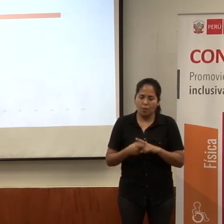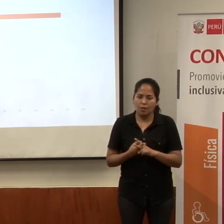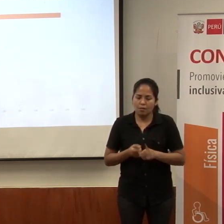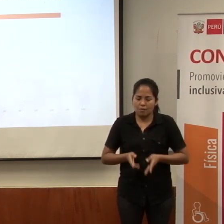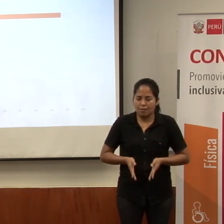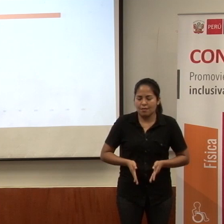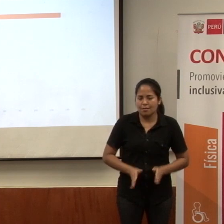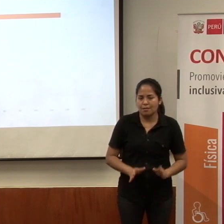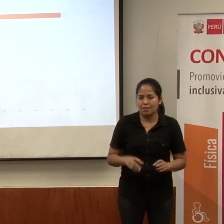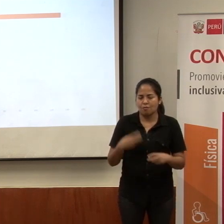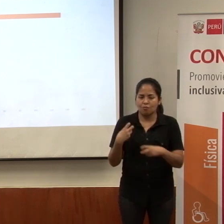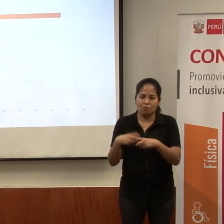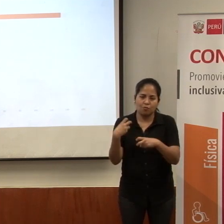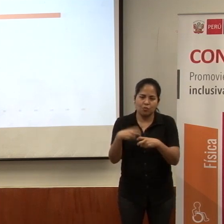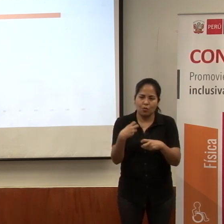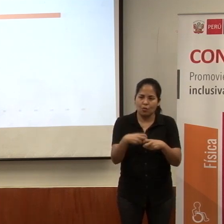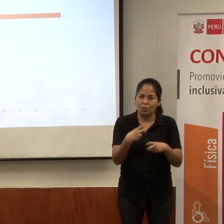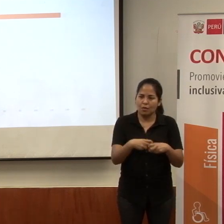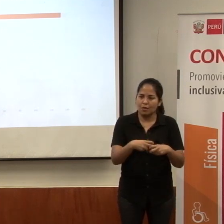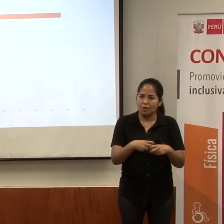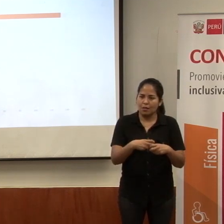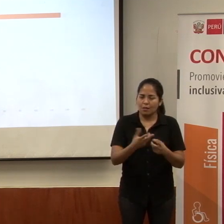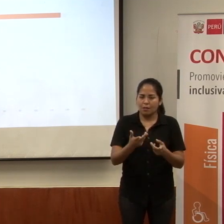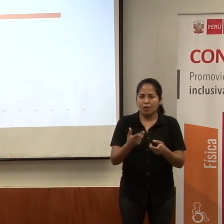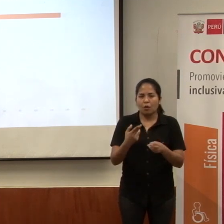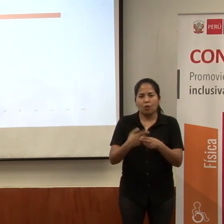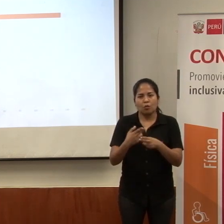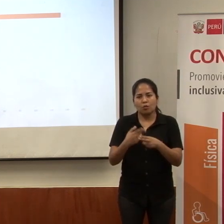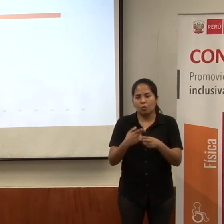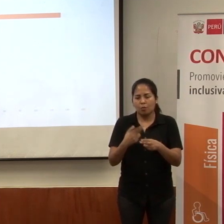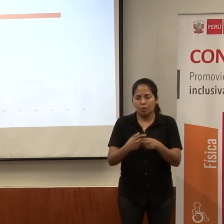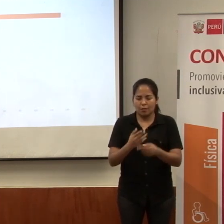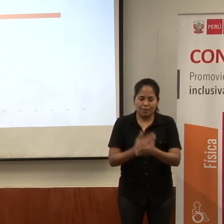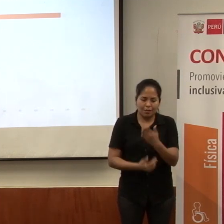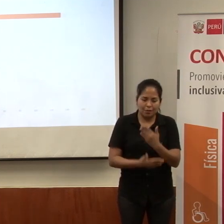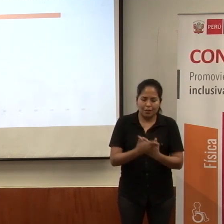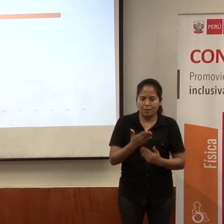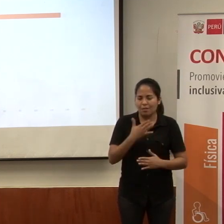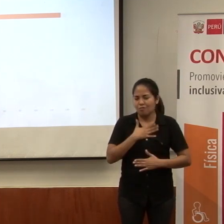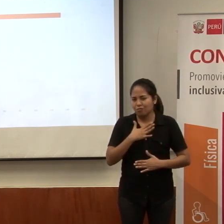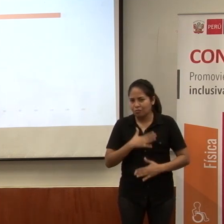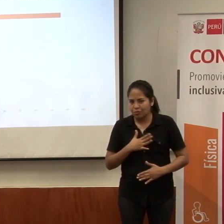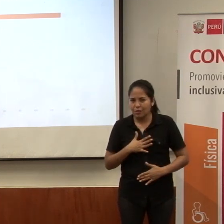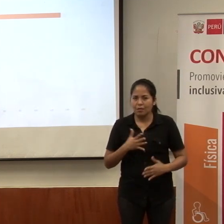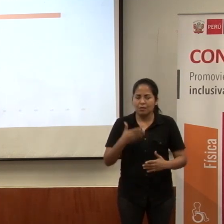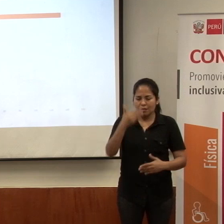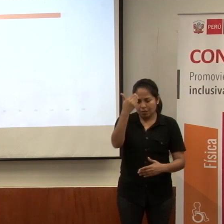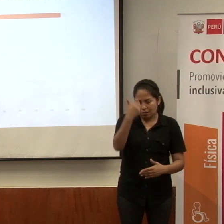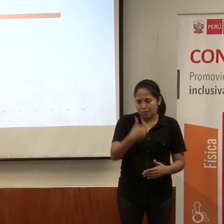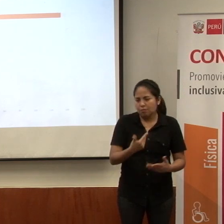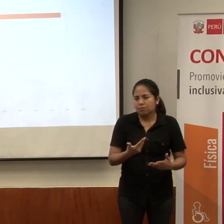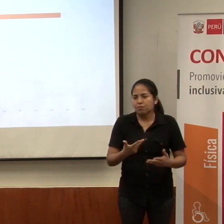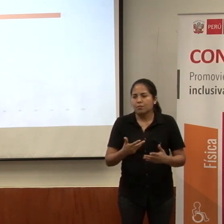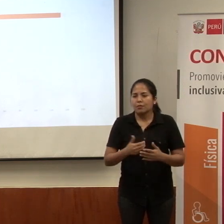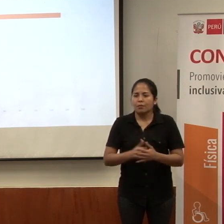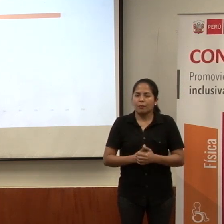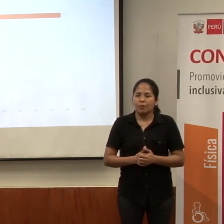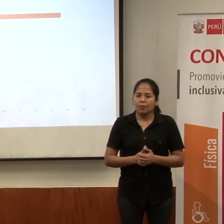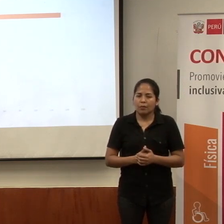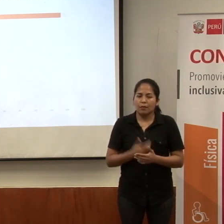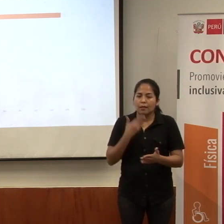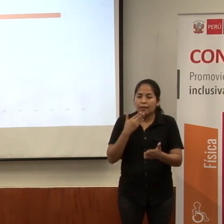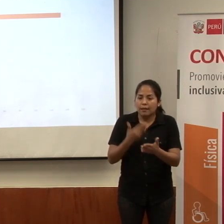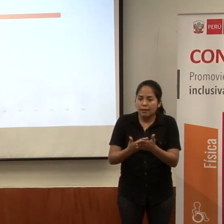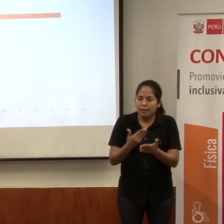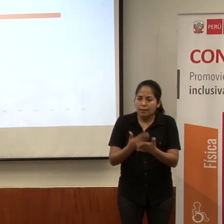nacimiento. Todo esto que después se llama parálisis cerebral, etc. Felizmente que una de las grandes